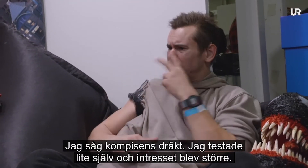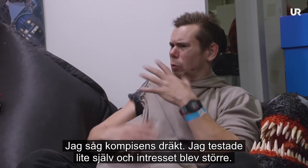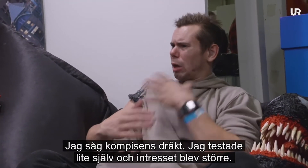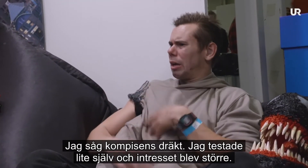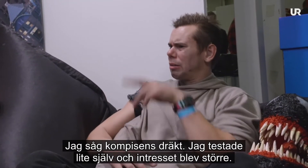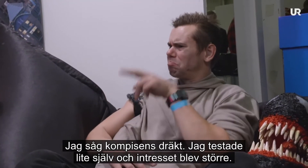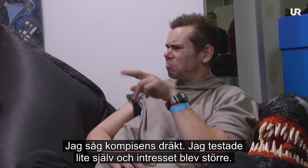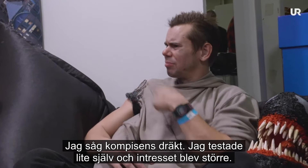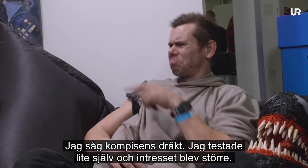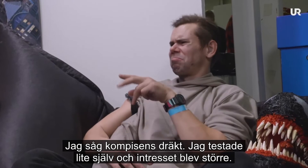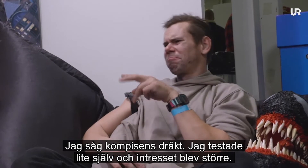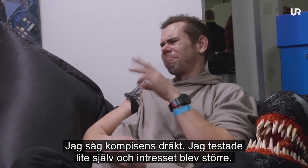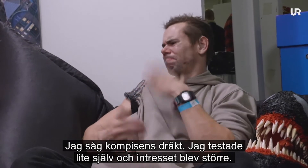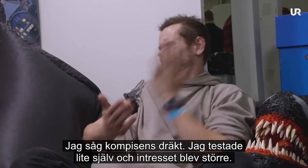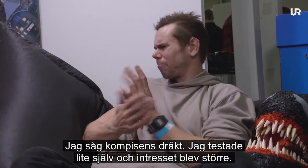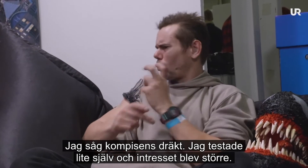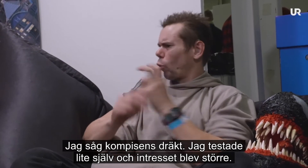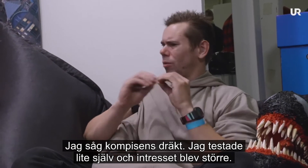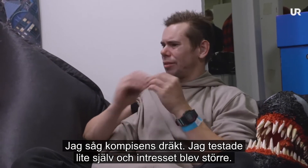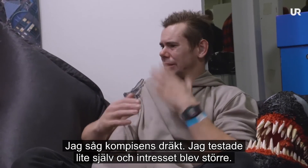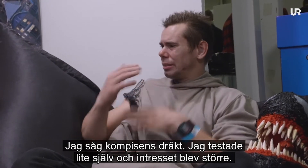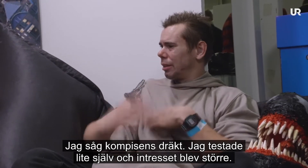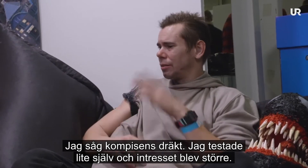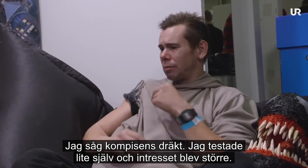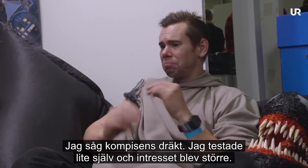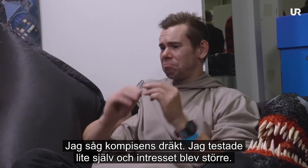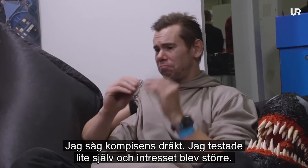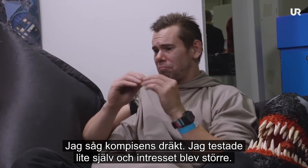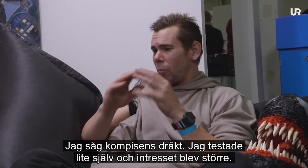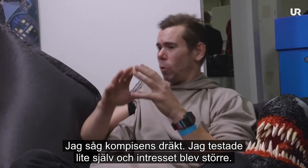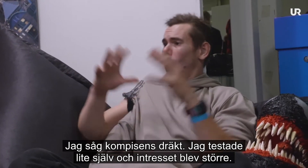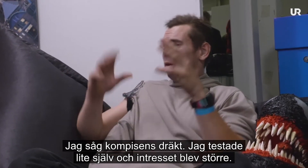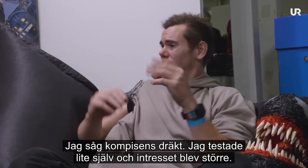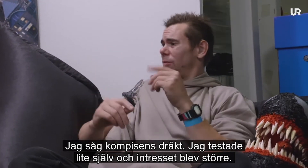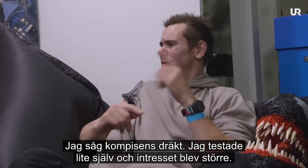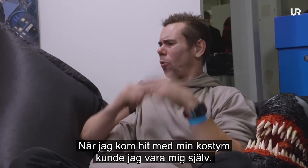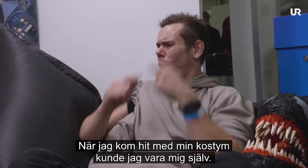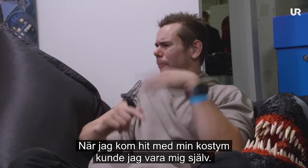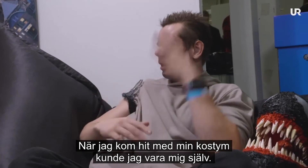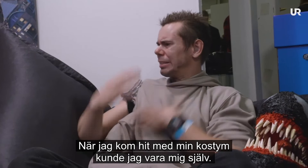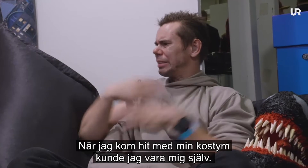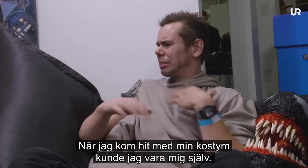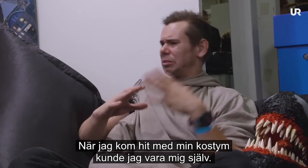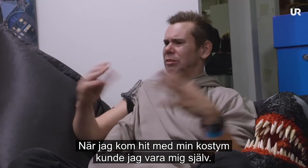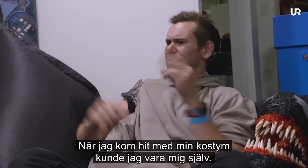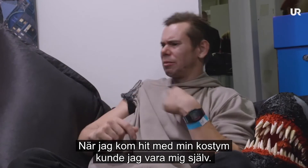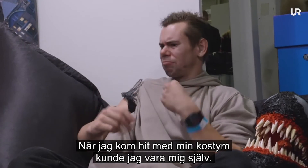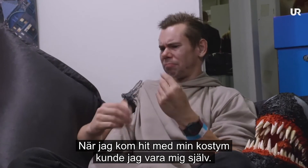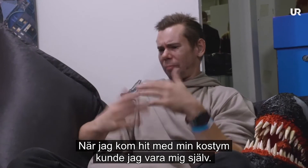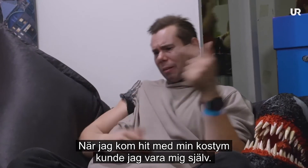kompisens dräkt. Sen när jag åkte hem så testade jag lite själv och intresset blev bara större och större. Sen när jag kom hit med min kostym, ja